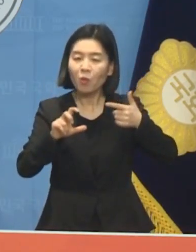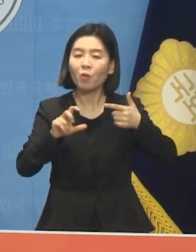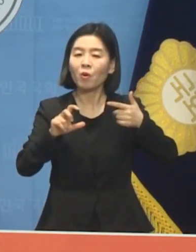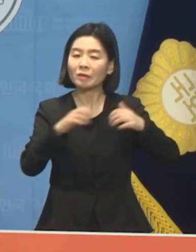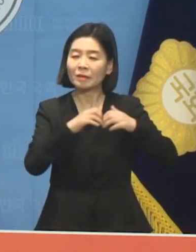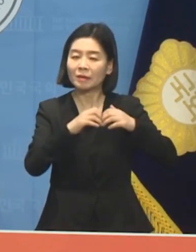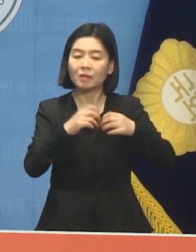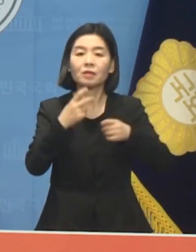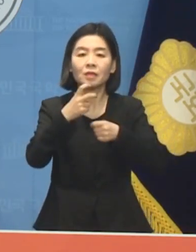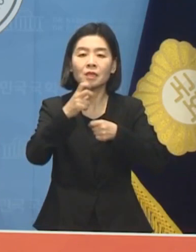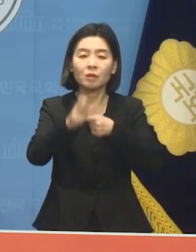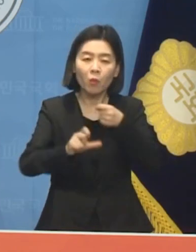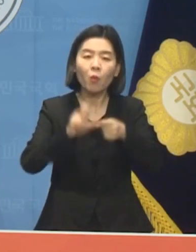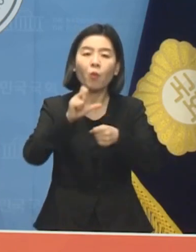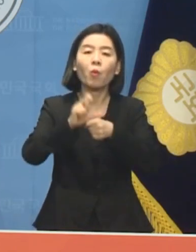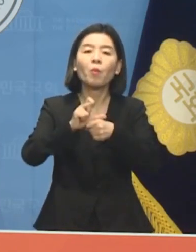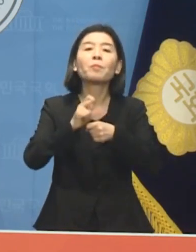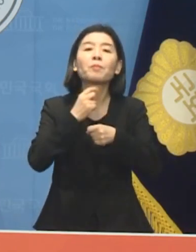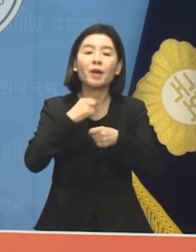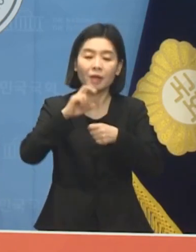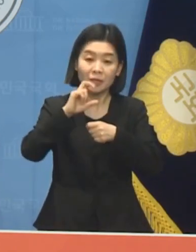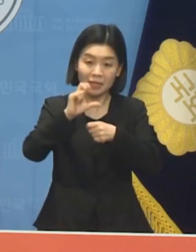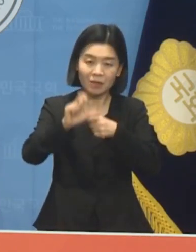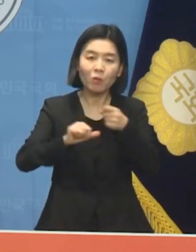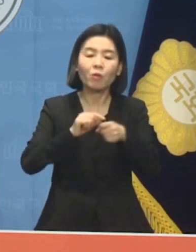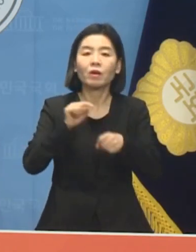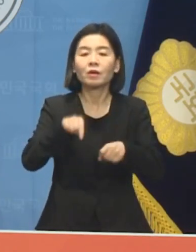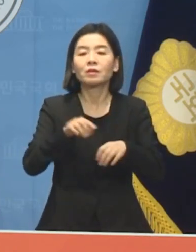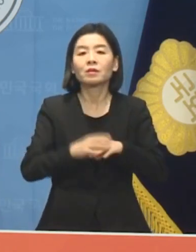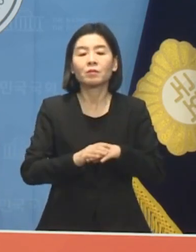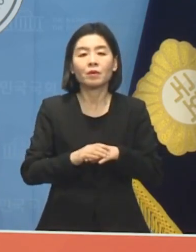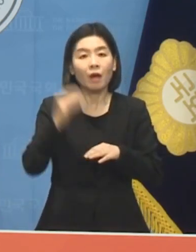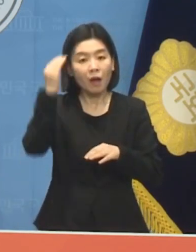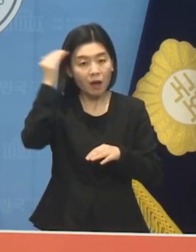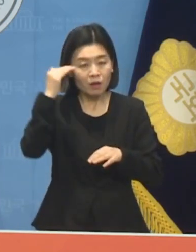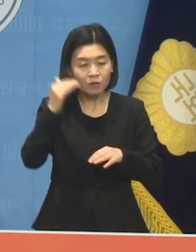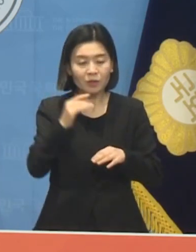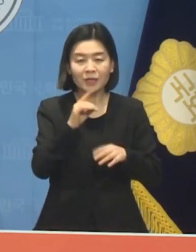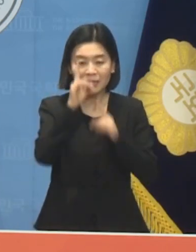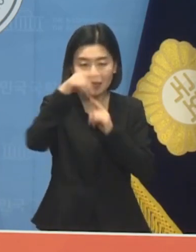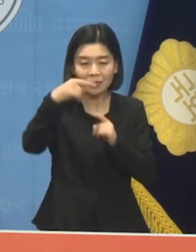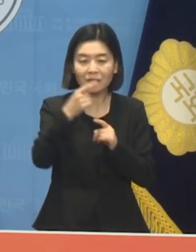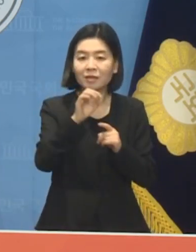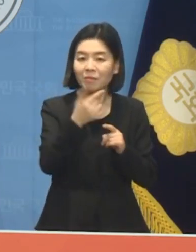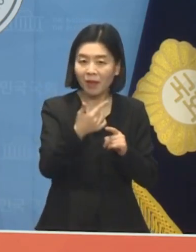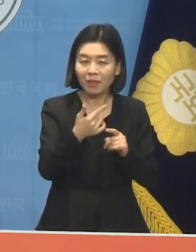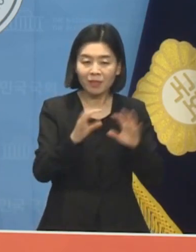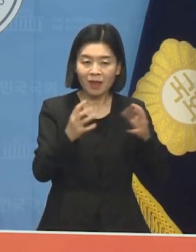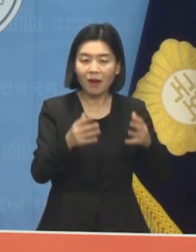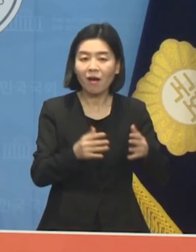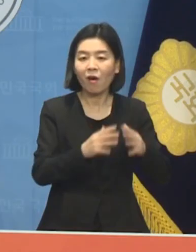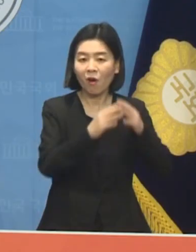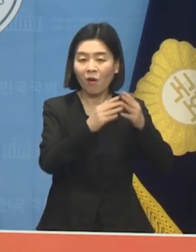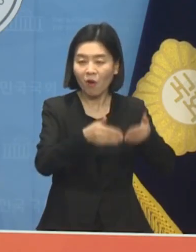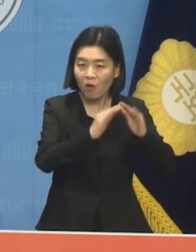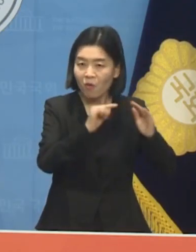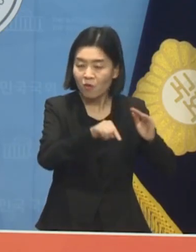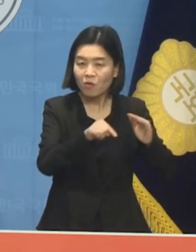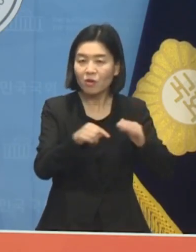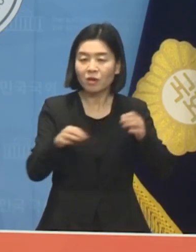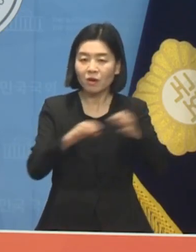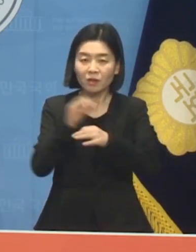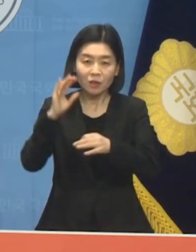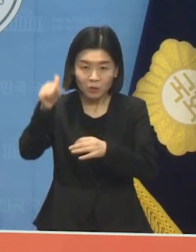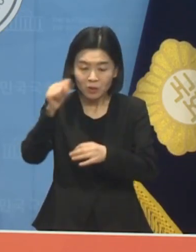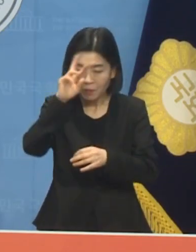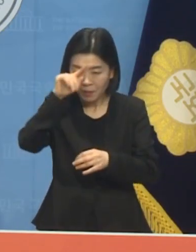자랑스러운 우리 대한민국은 건국 대통령 이승만, 경제대통령 박정희 두